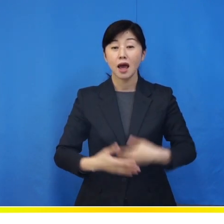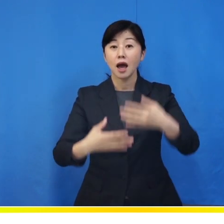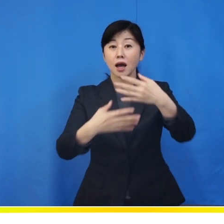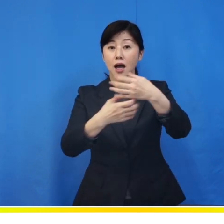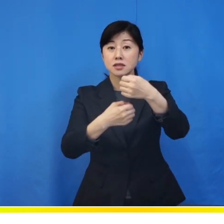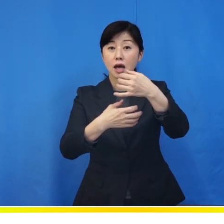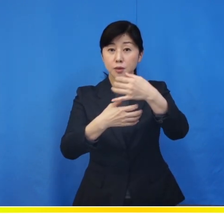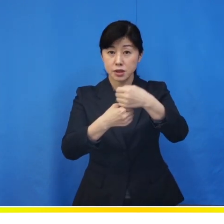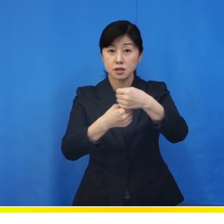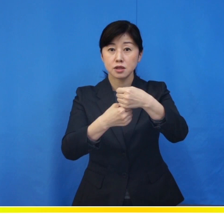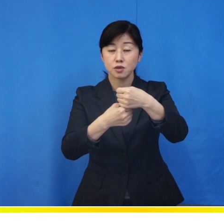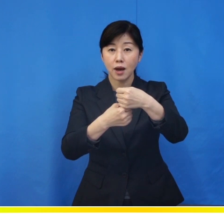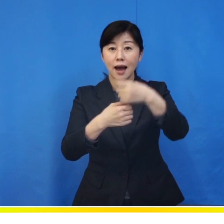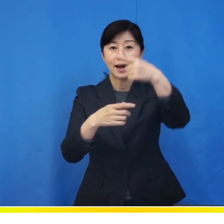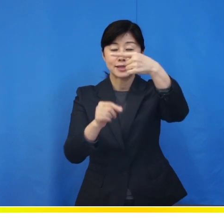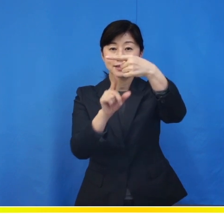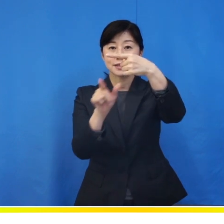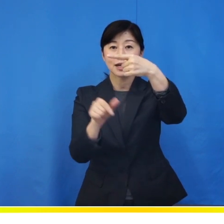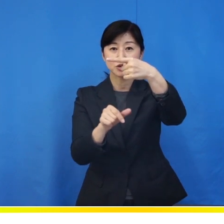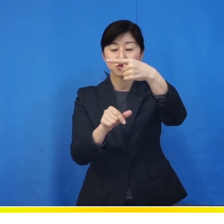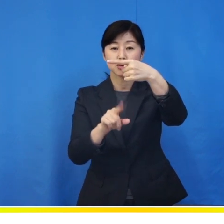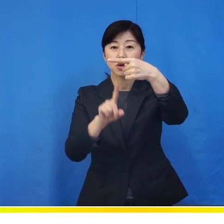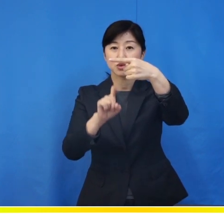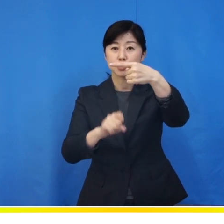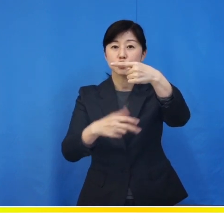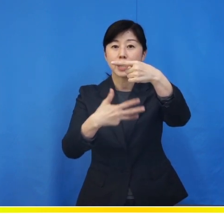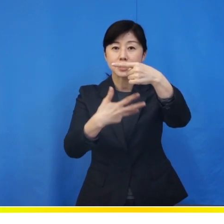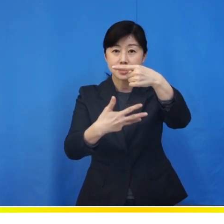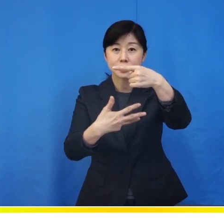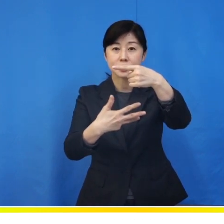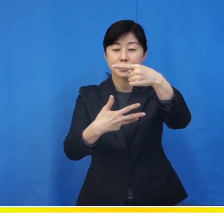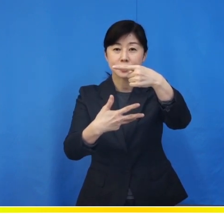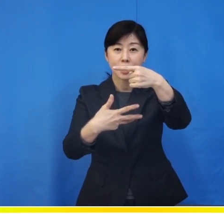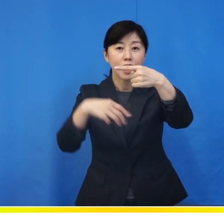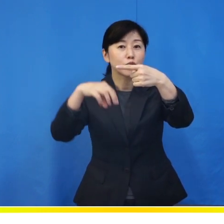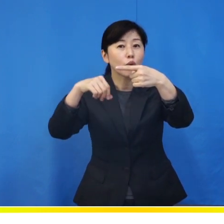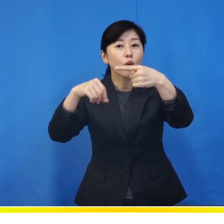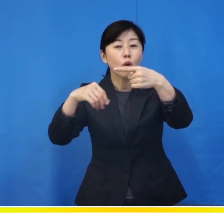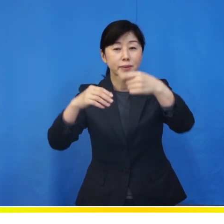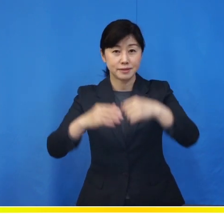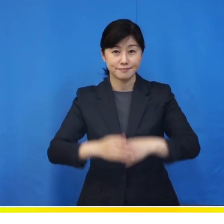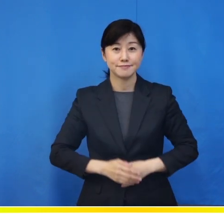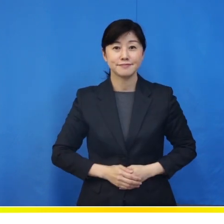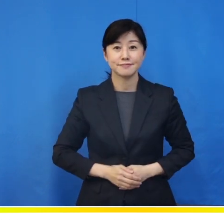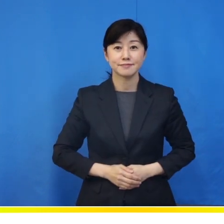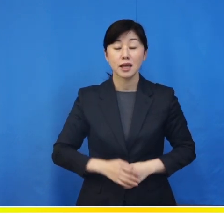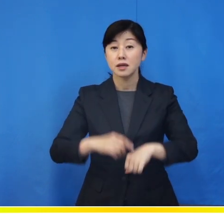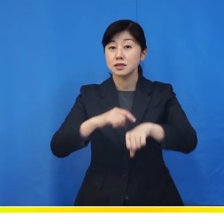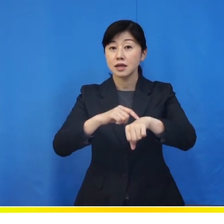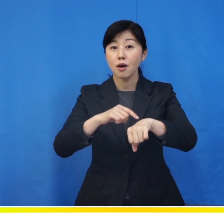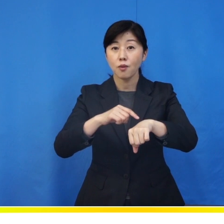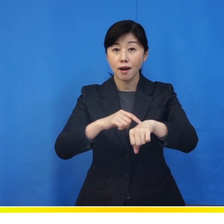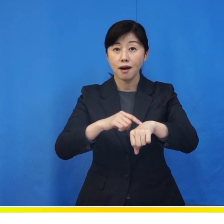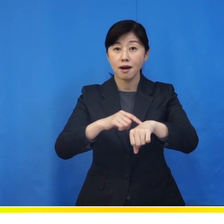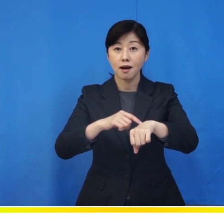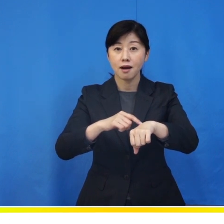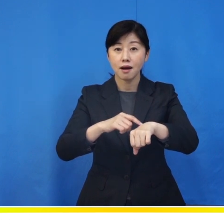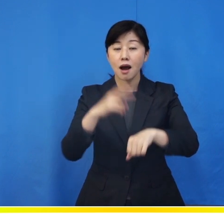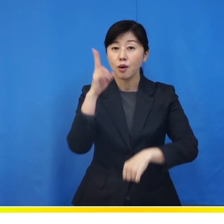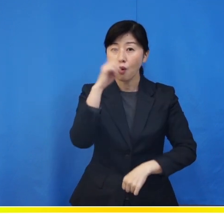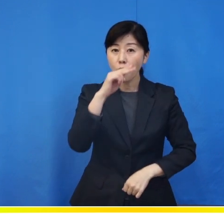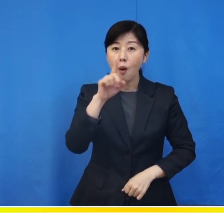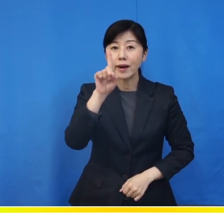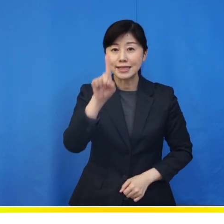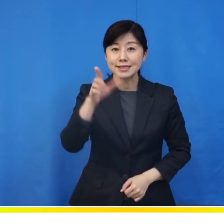開催日は1月18日土曜日時間は午後